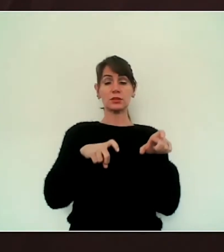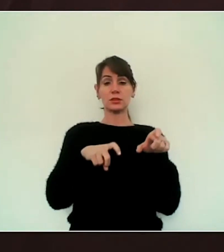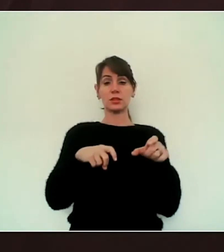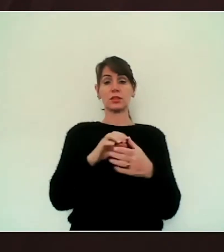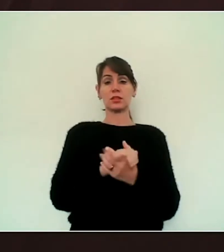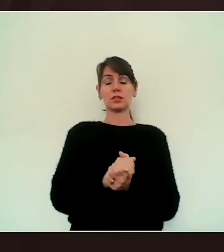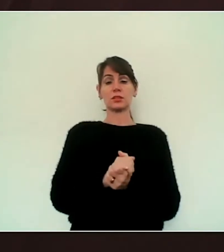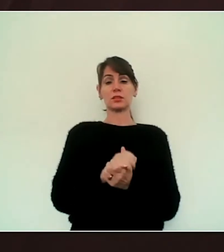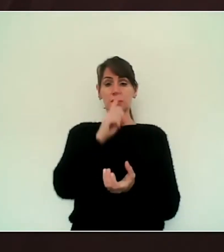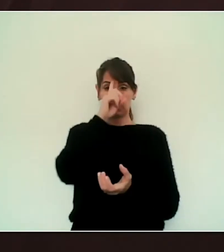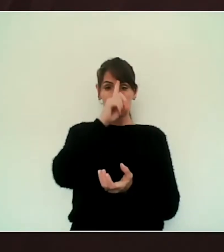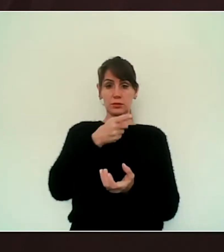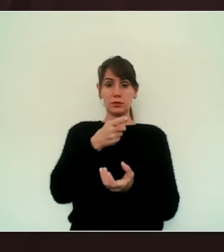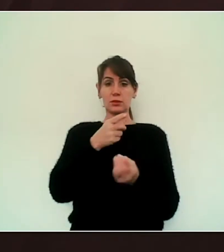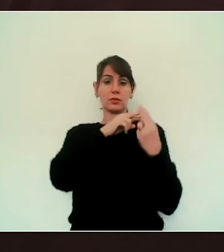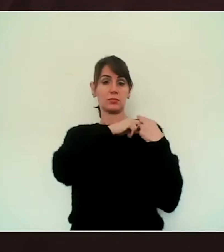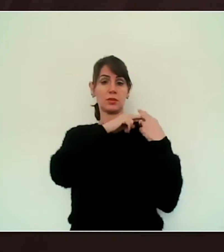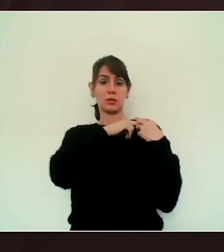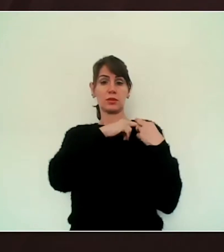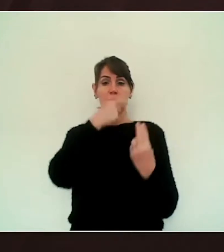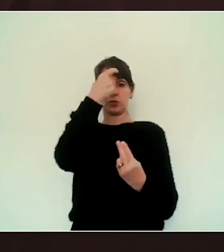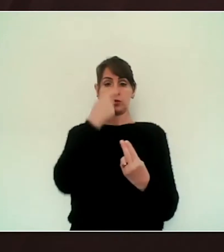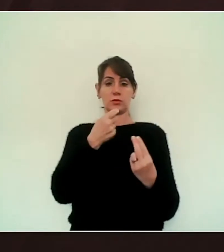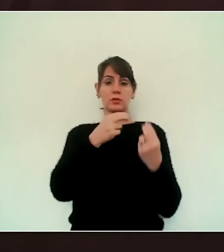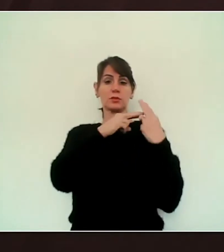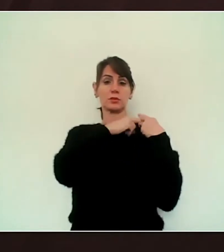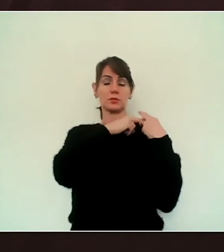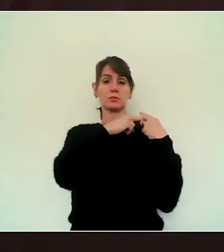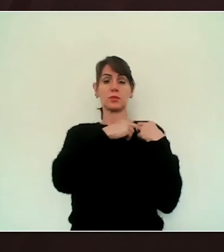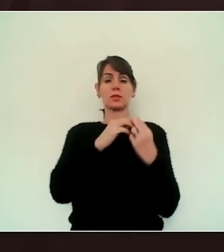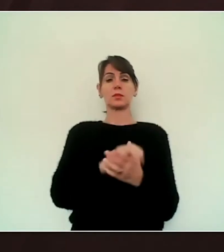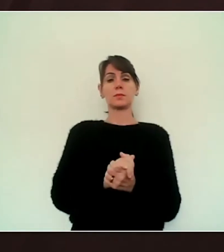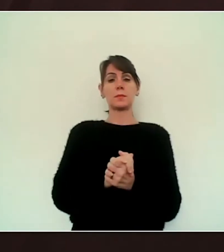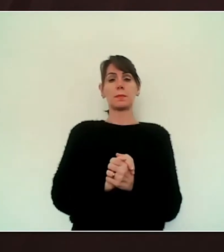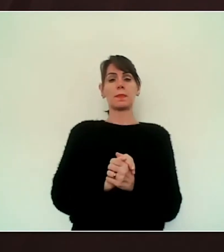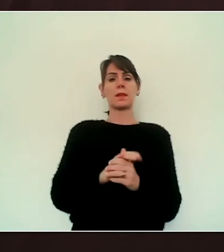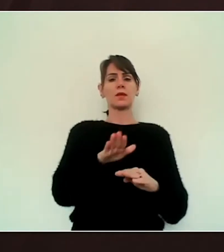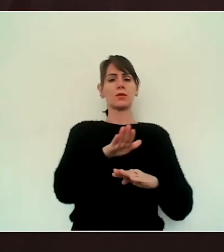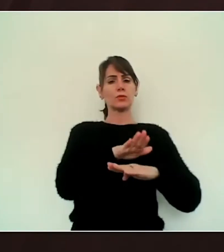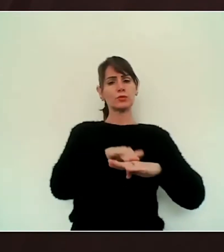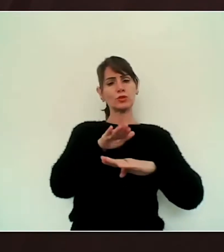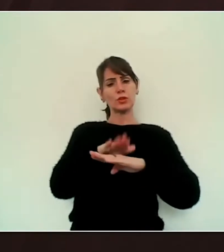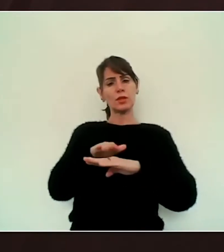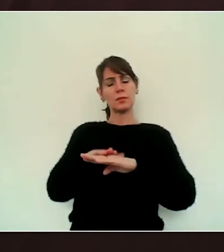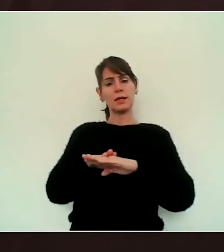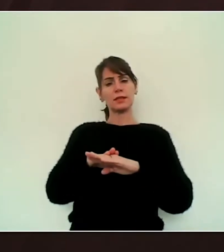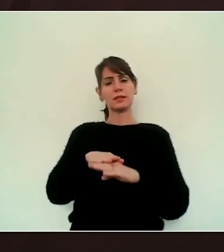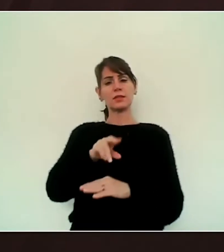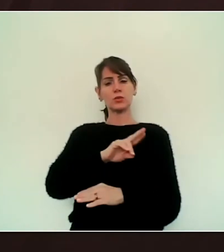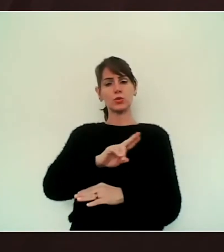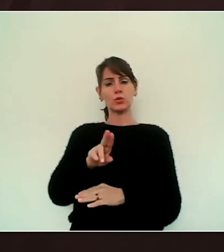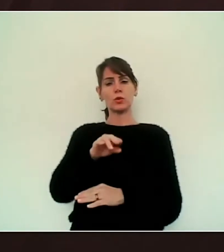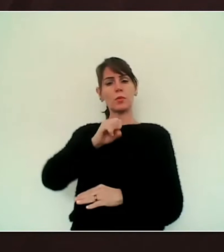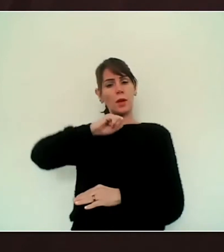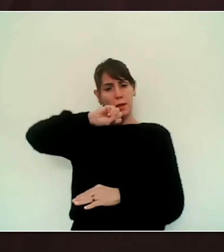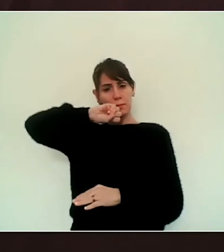incumbidas de cuidar delas foram chamadas de bispos distritais. Dessa forma, o conceito